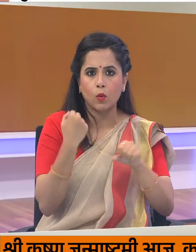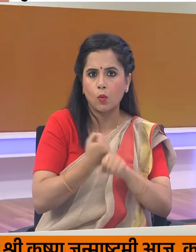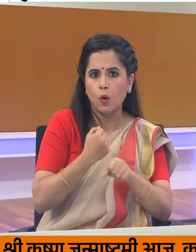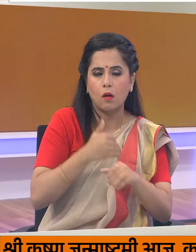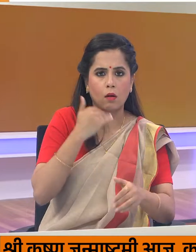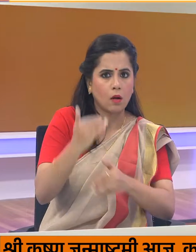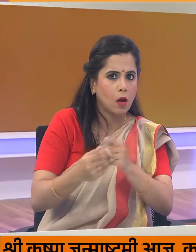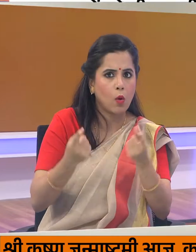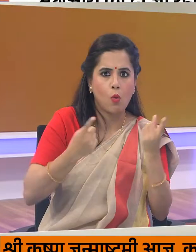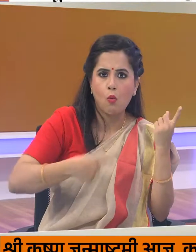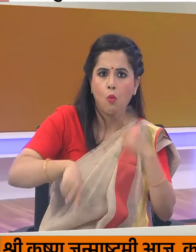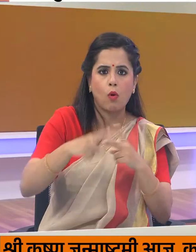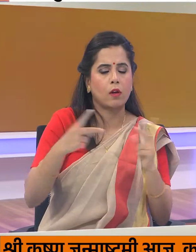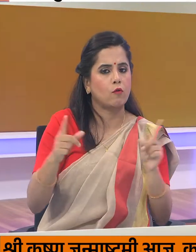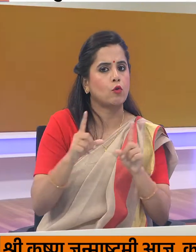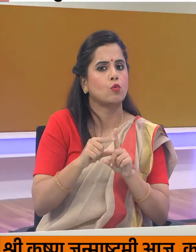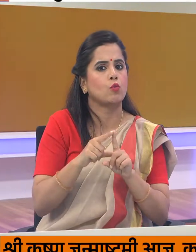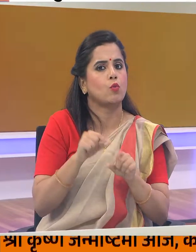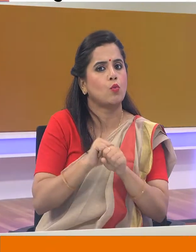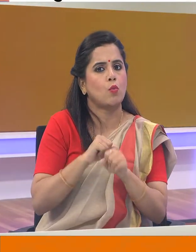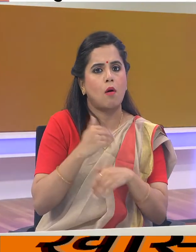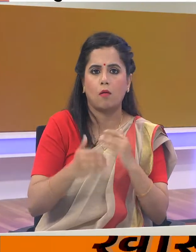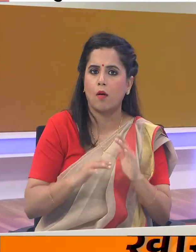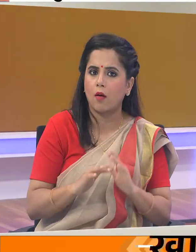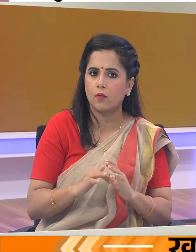से काम कर रहे हैं।